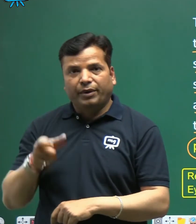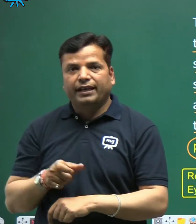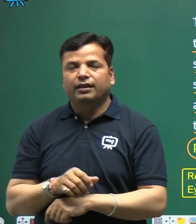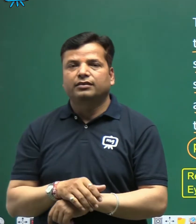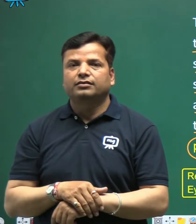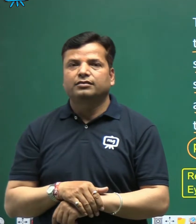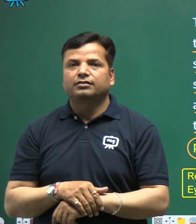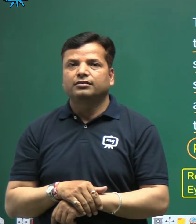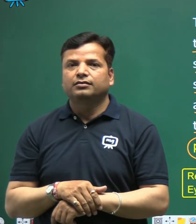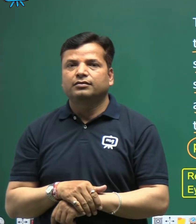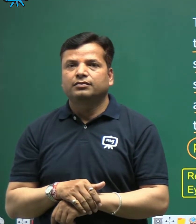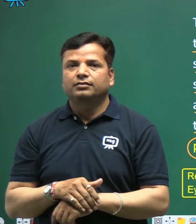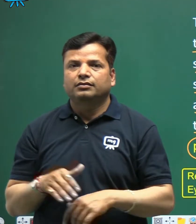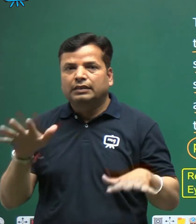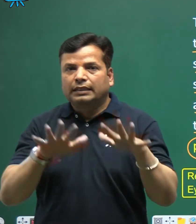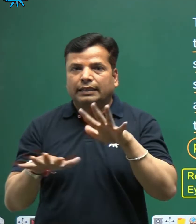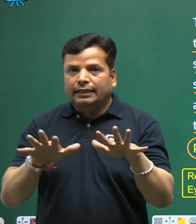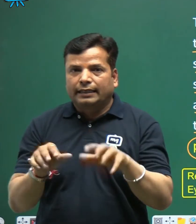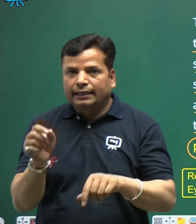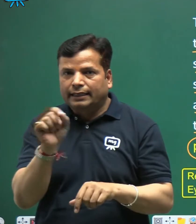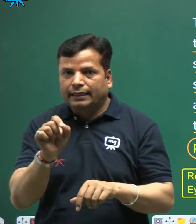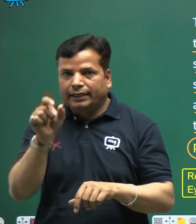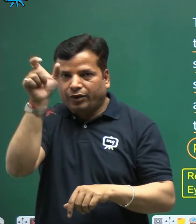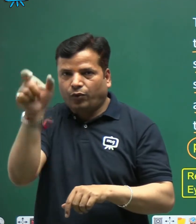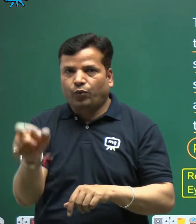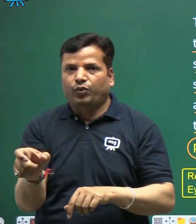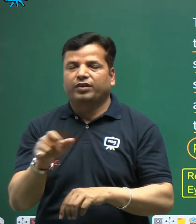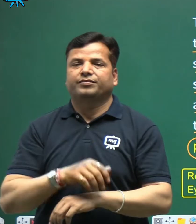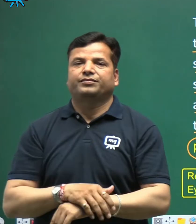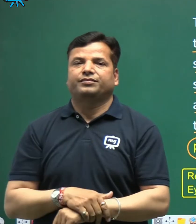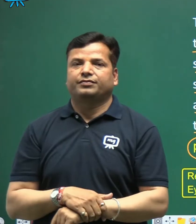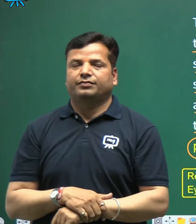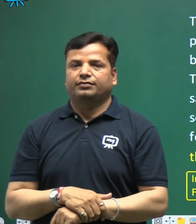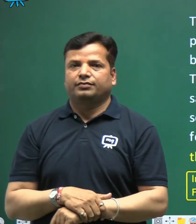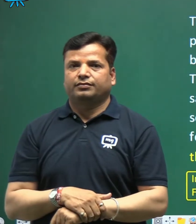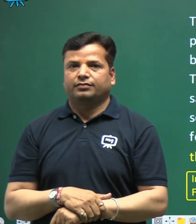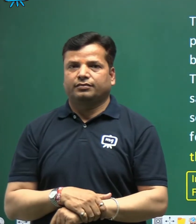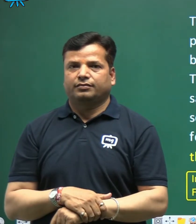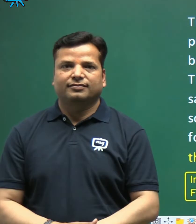playwright, नाटक लिखने वाला.